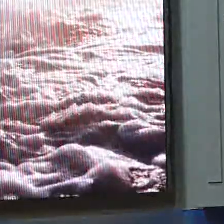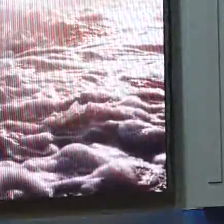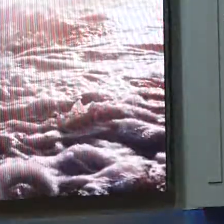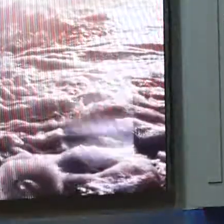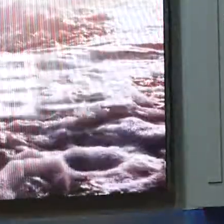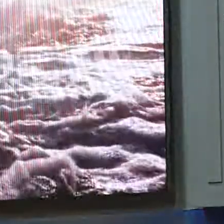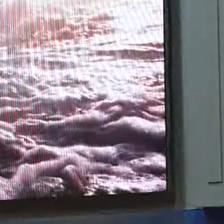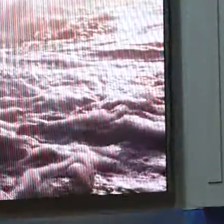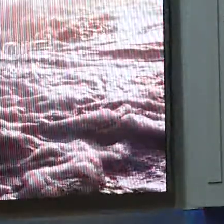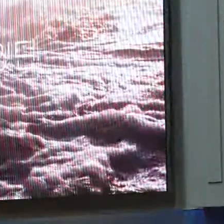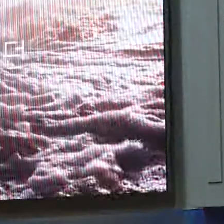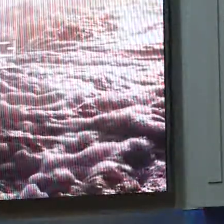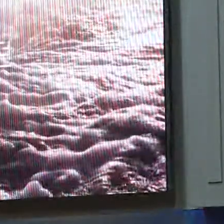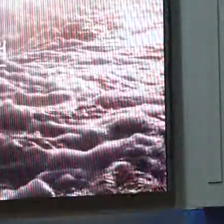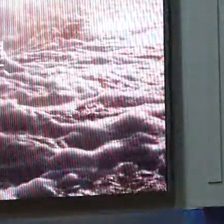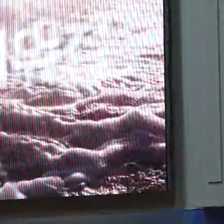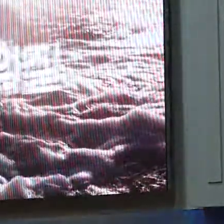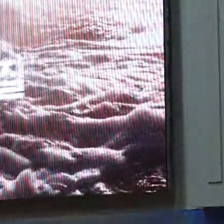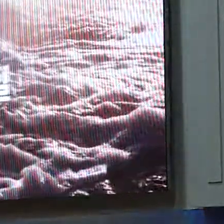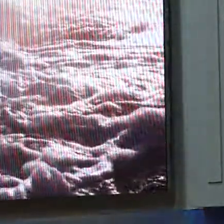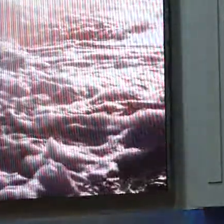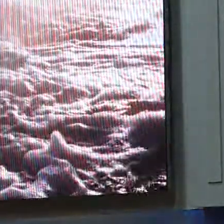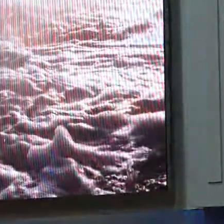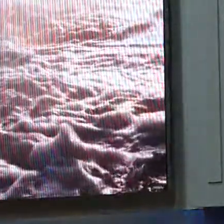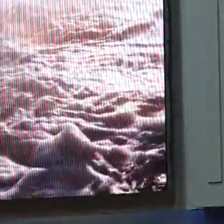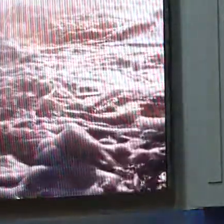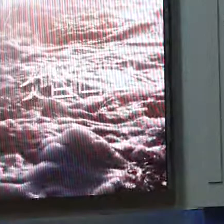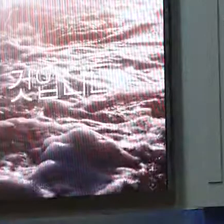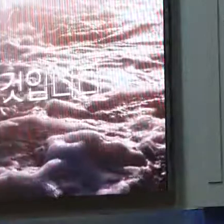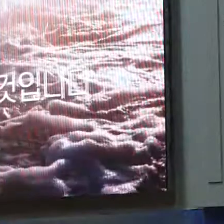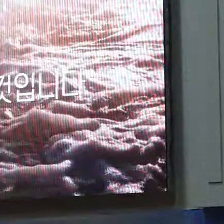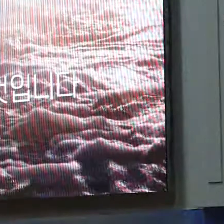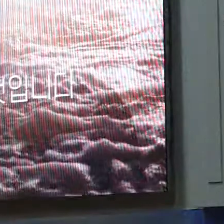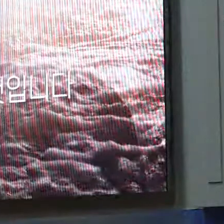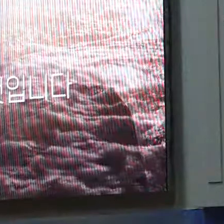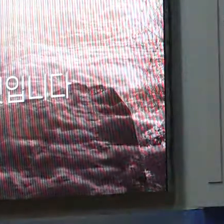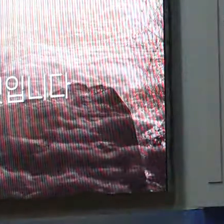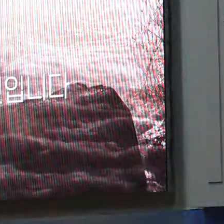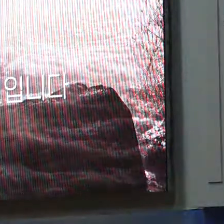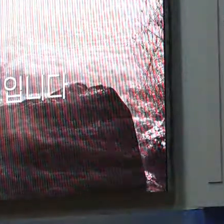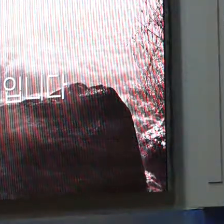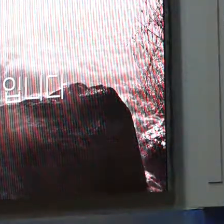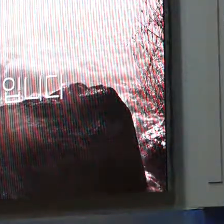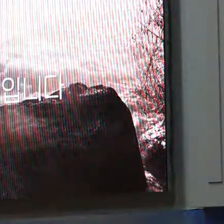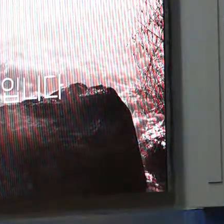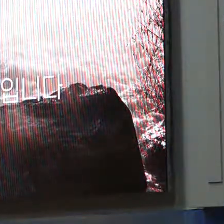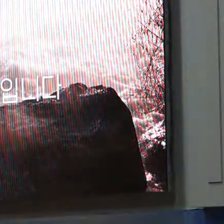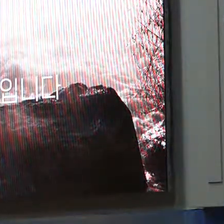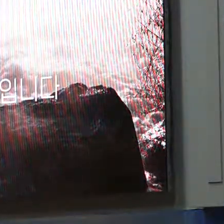비통과 절망, 죽음으로 차있던 무덤은 비워질 것입니다.